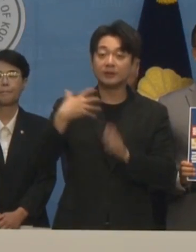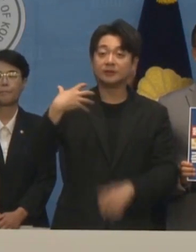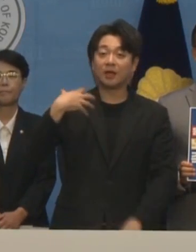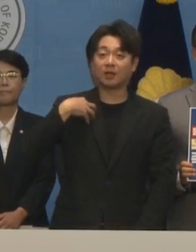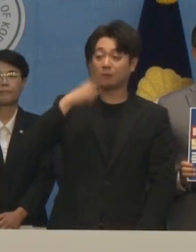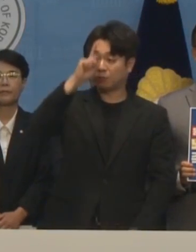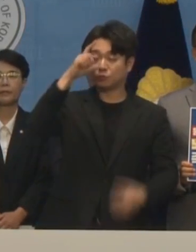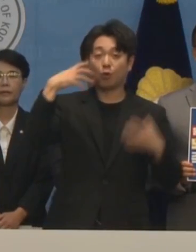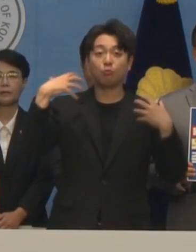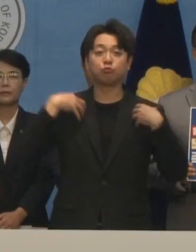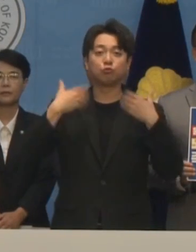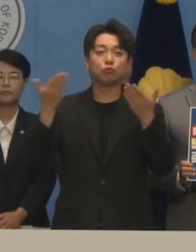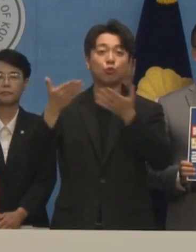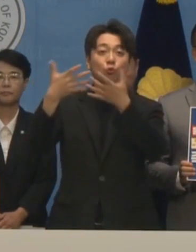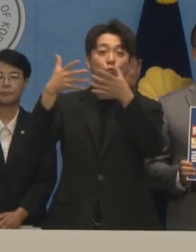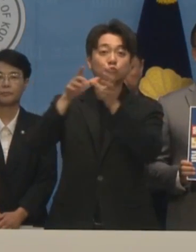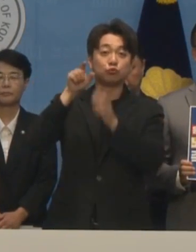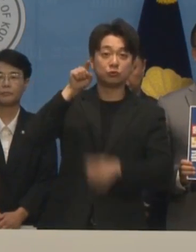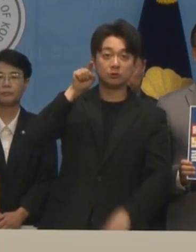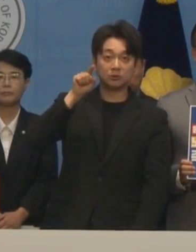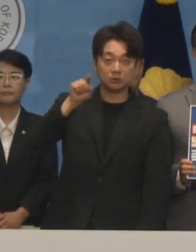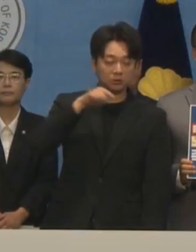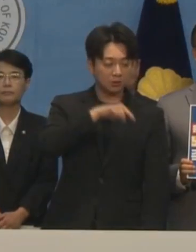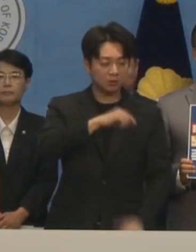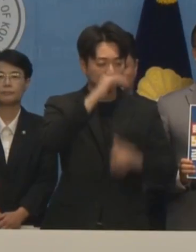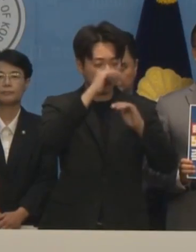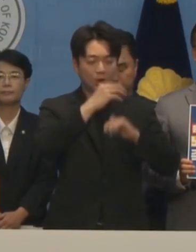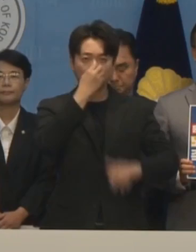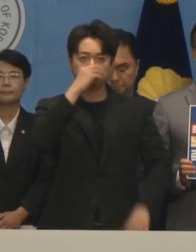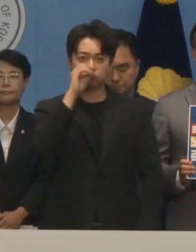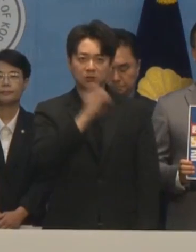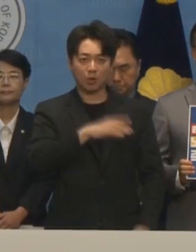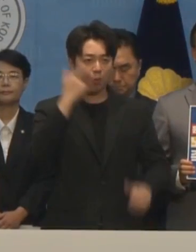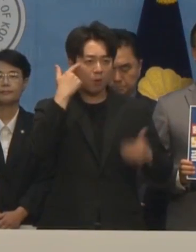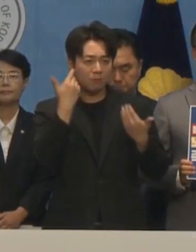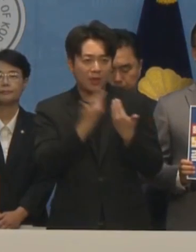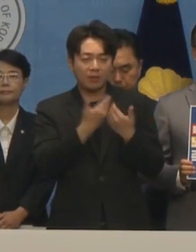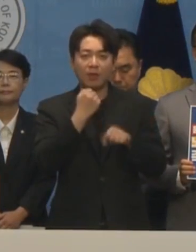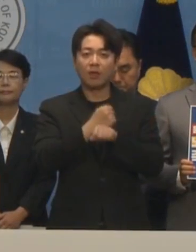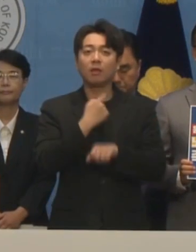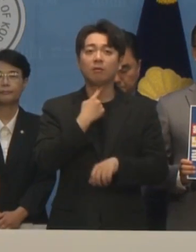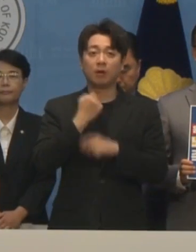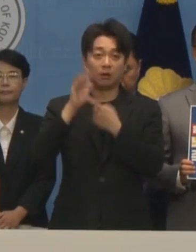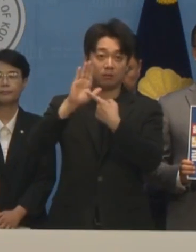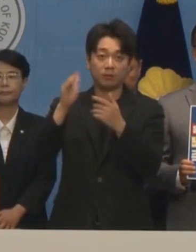무시하고 국제규범마저 무시한 채 격렬하게 반대 입장을 내고 있습니다.